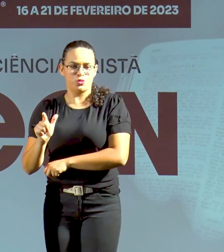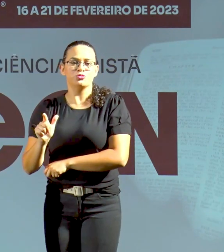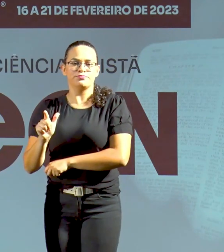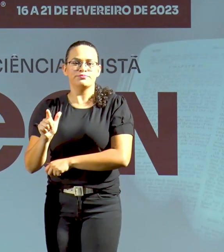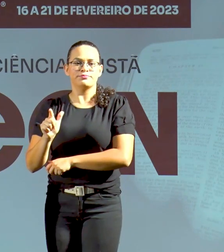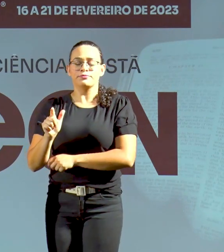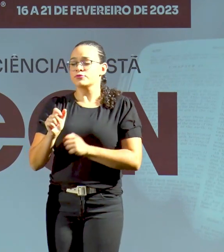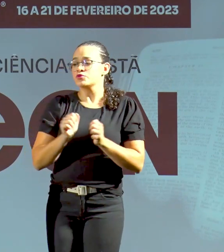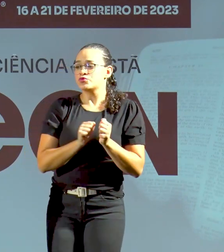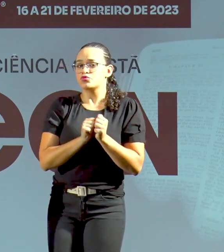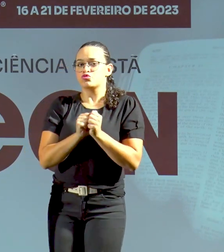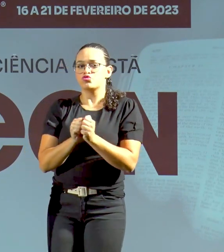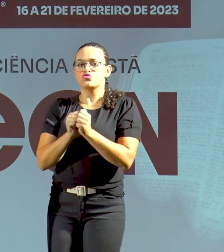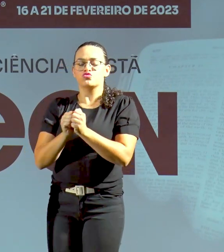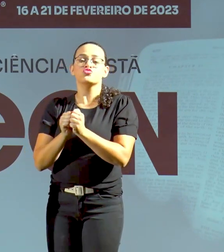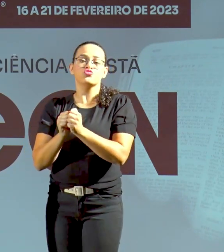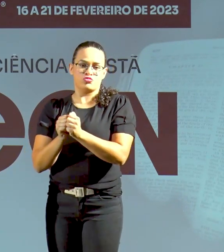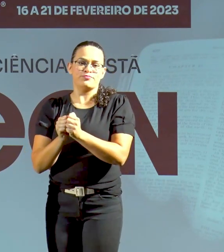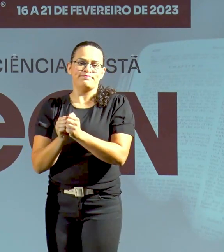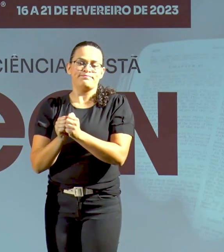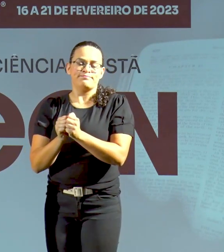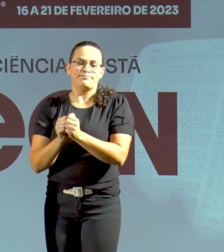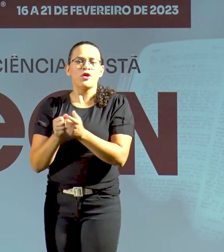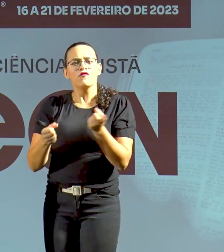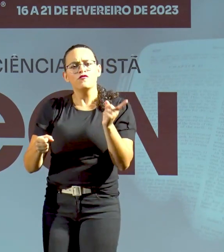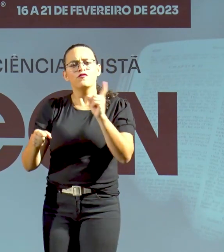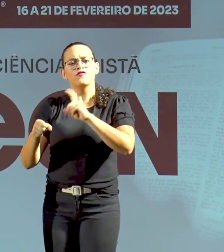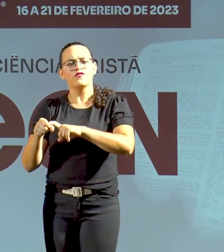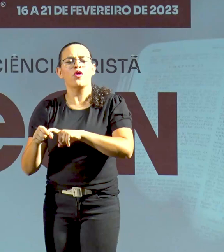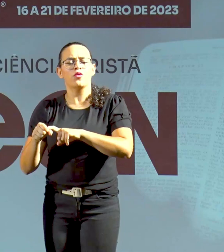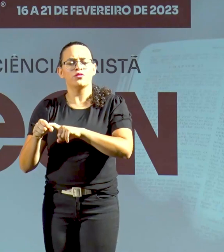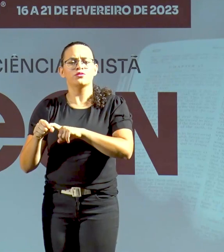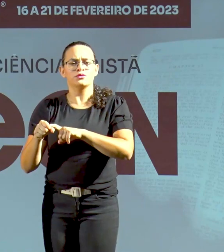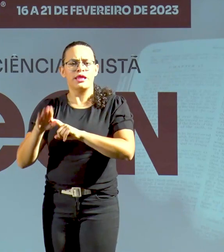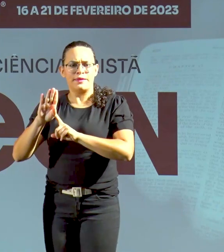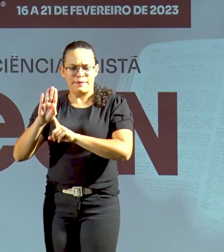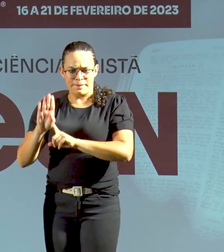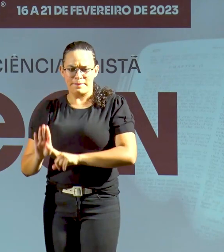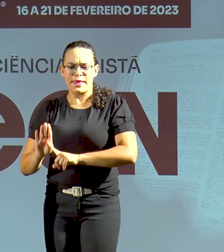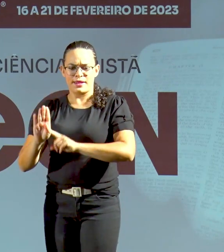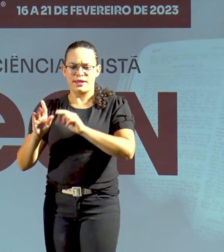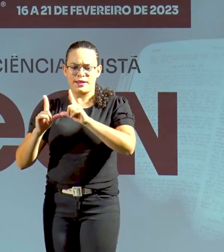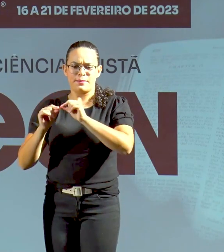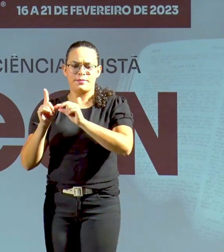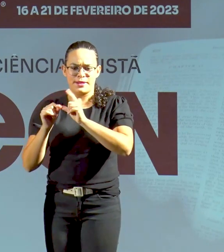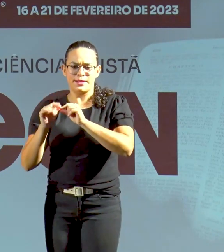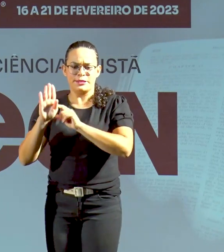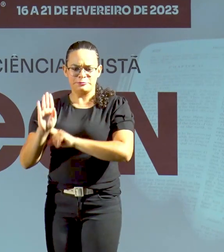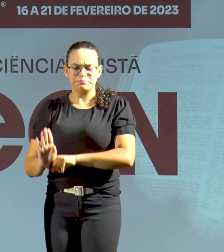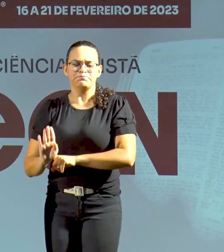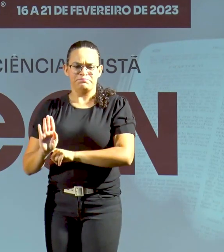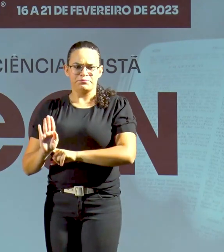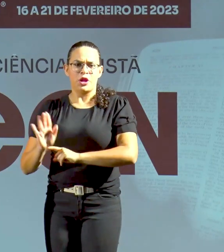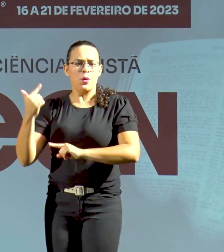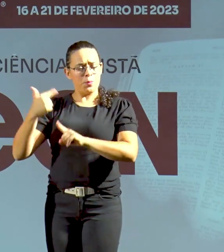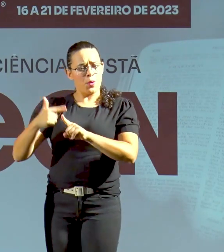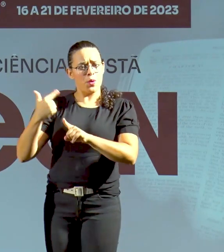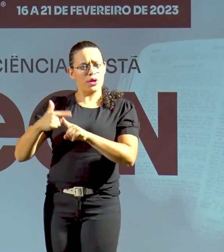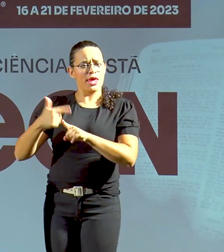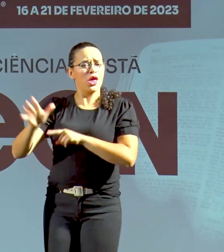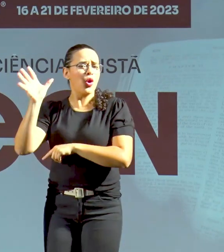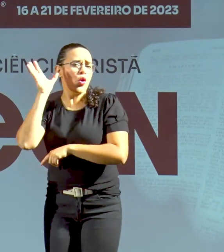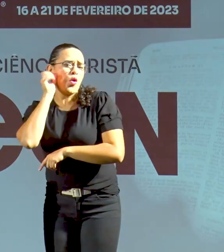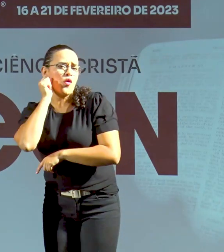por quanto nesta ouviu que o senhor se lembrará do seu povo dando-lhe pão Então